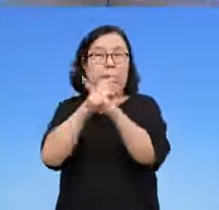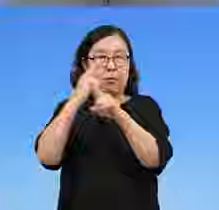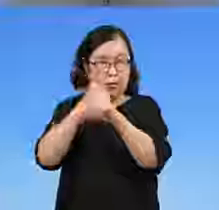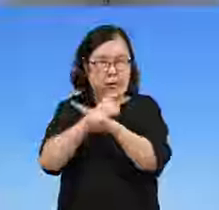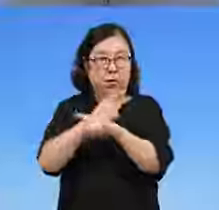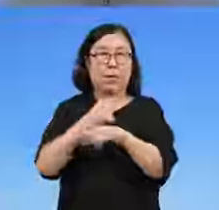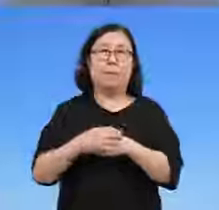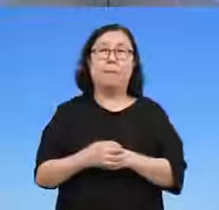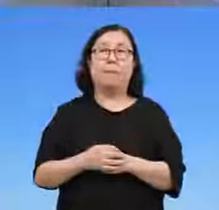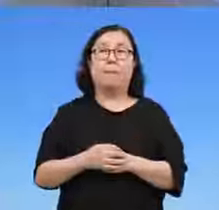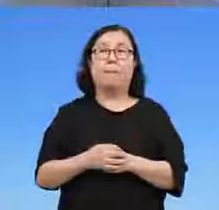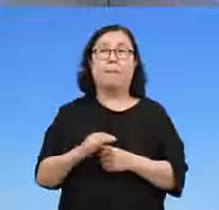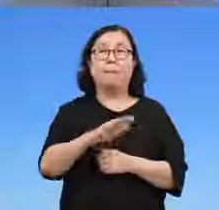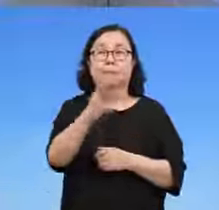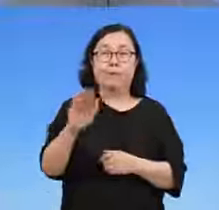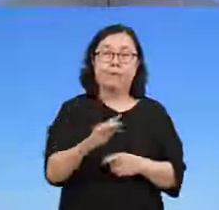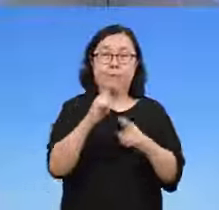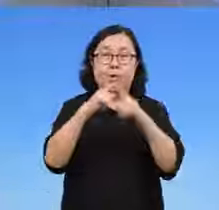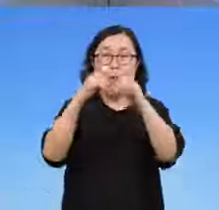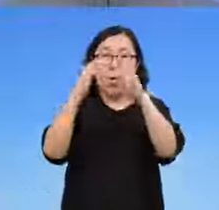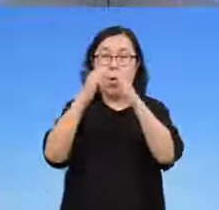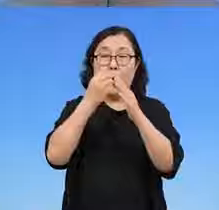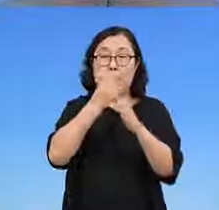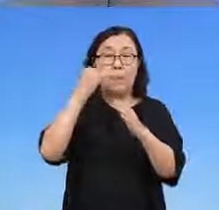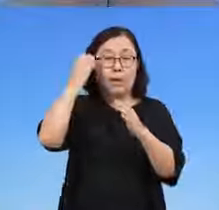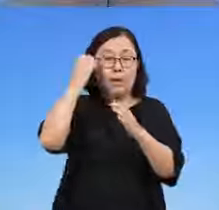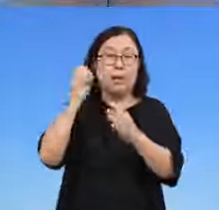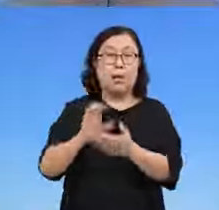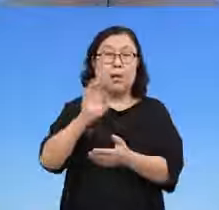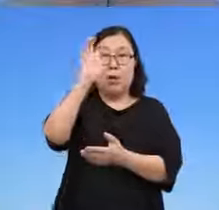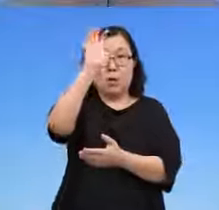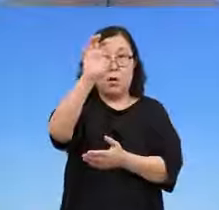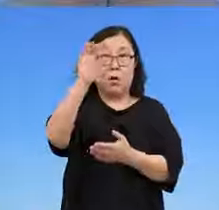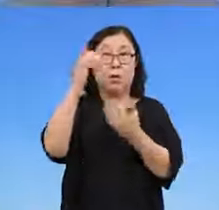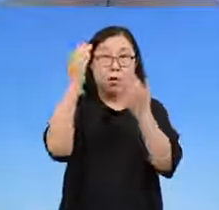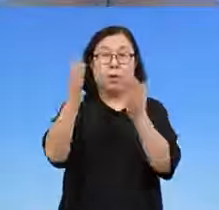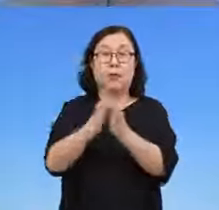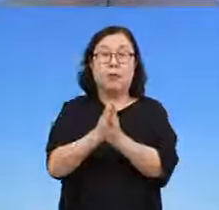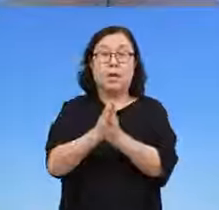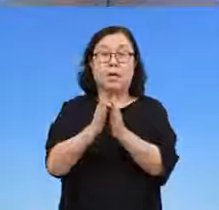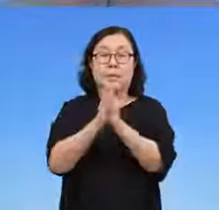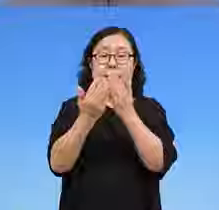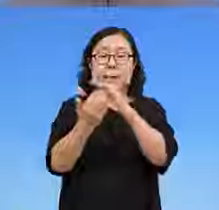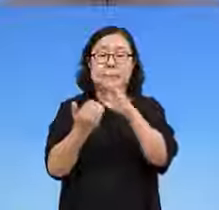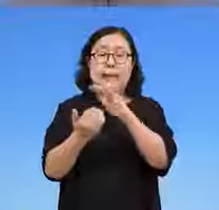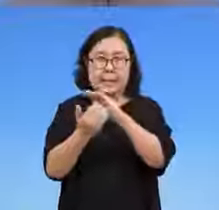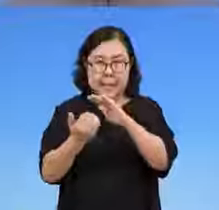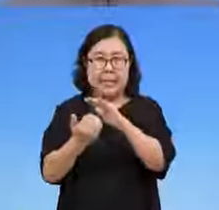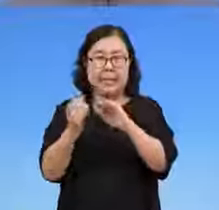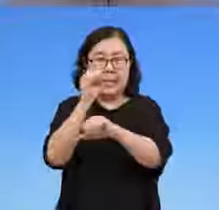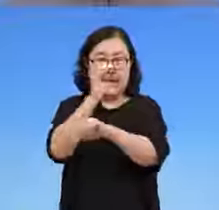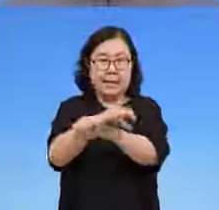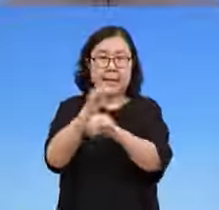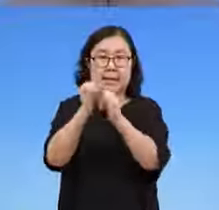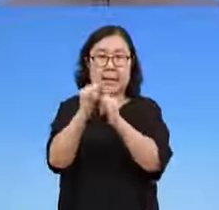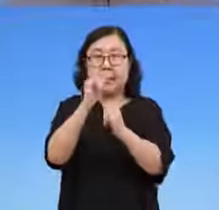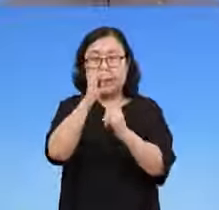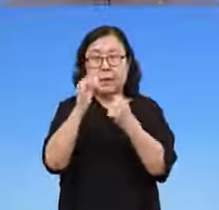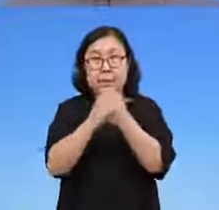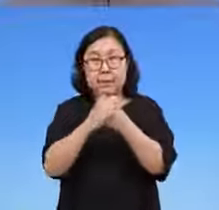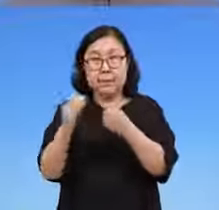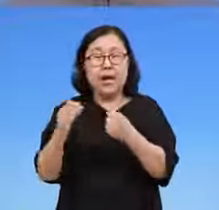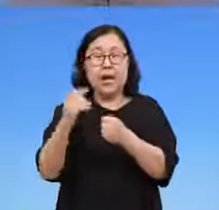이 모든 내용들을 우리가 홈페이지에 다 이제 올려드리고 있습니다. 왜냐하면 이 책을 미리 구입한 분이 계시기 때문에